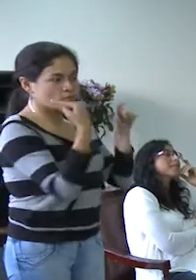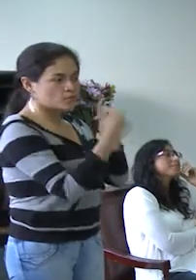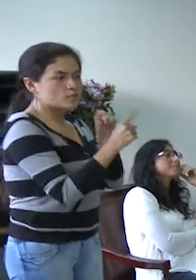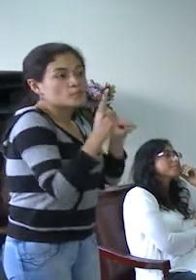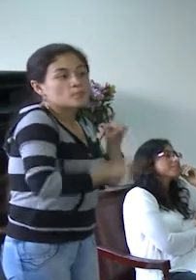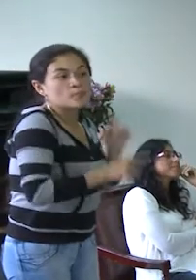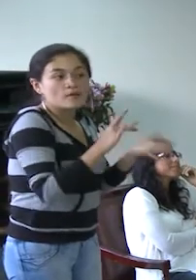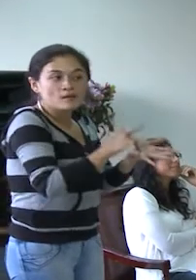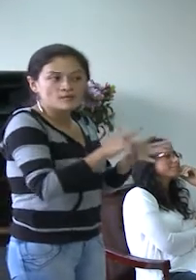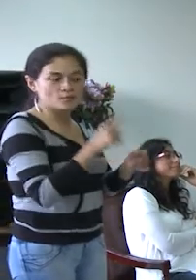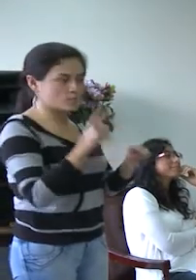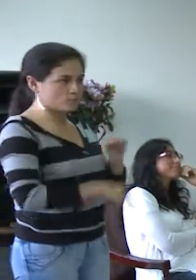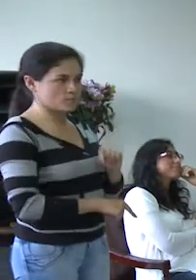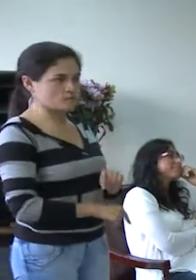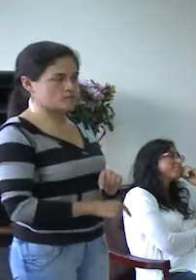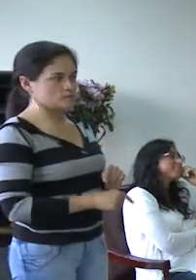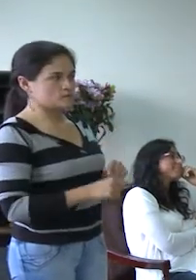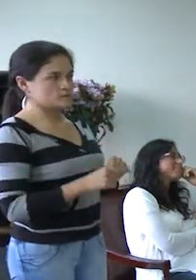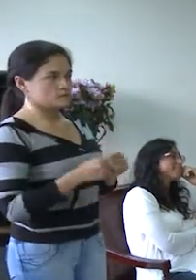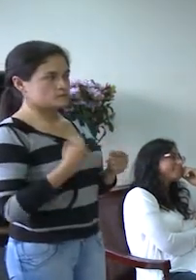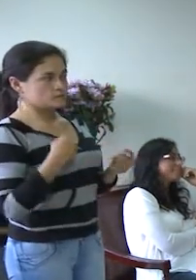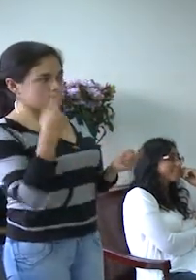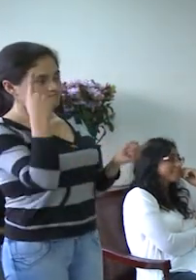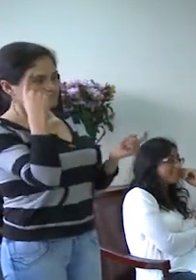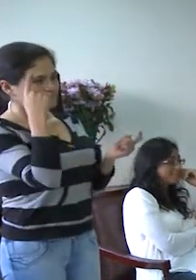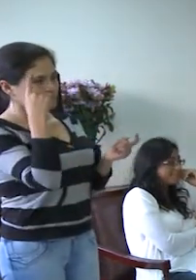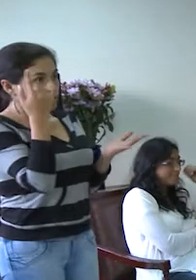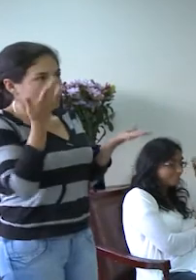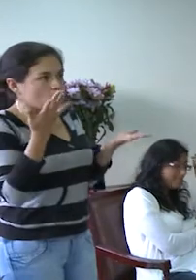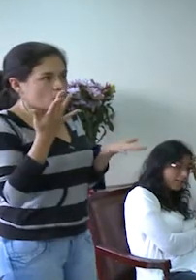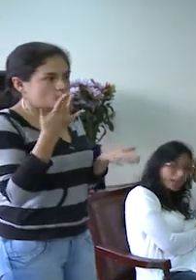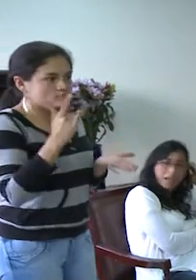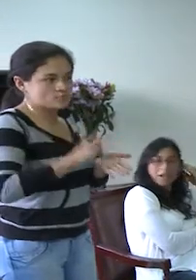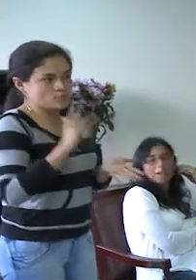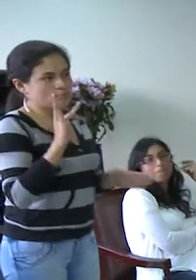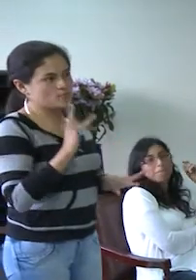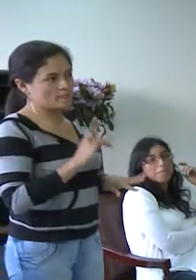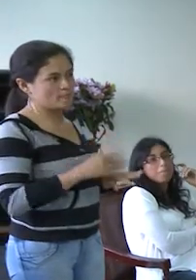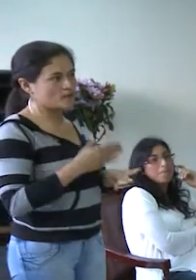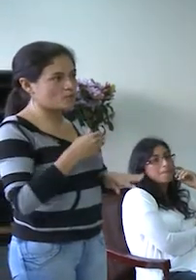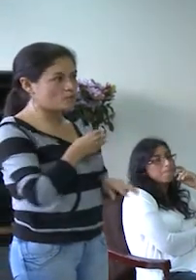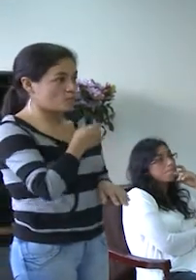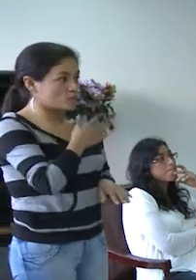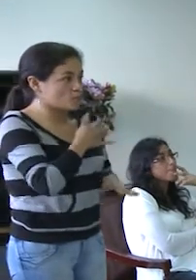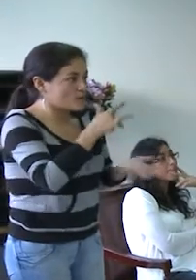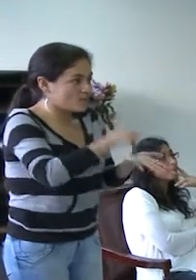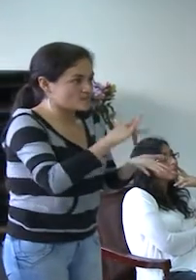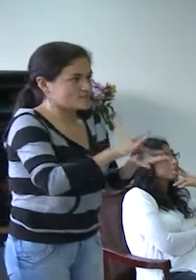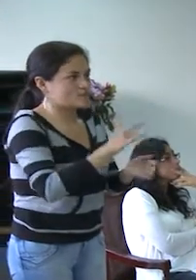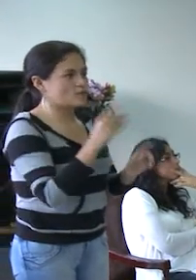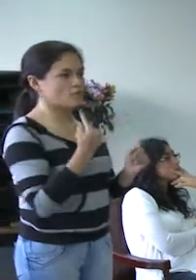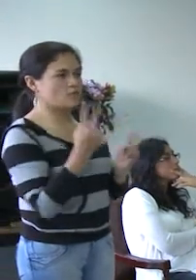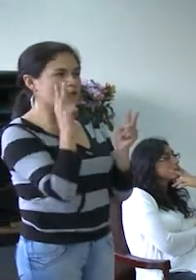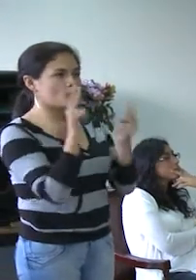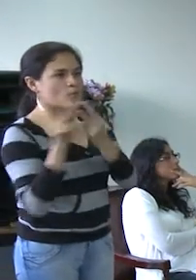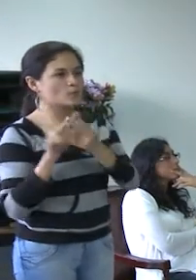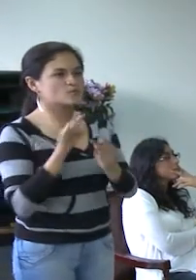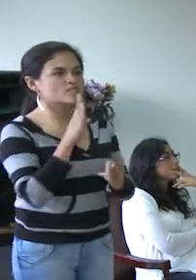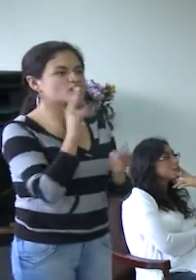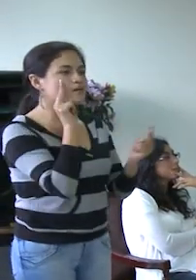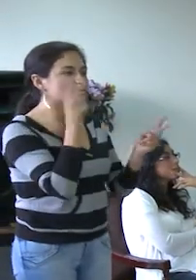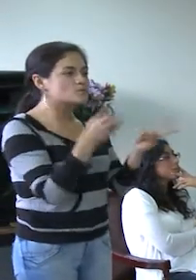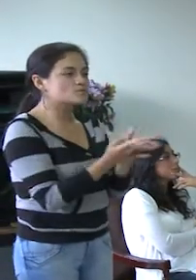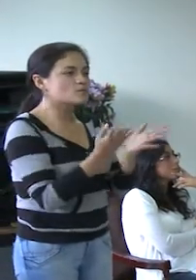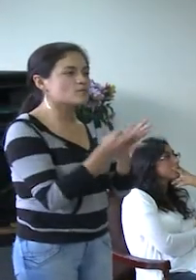venir. Pero yo dije, no, pues cómo me voy a perder la posibilidad de conocer a quienes hoy, en pleno